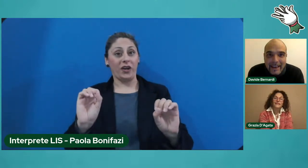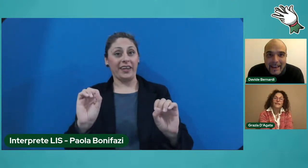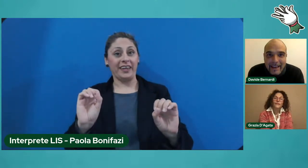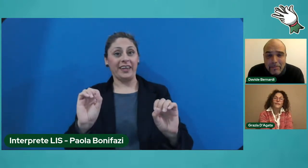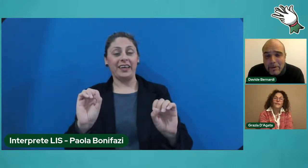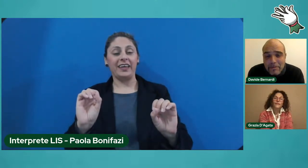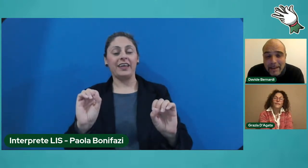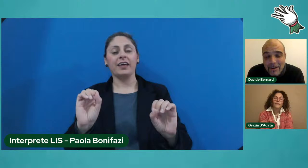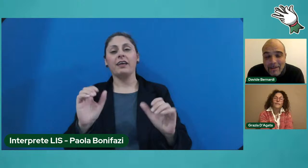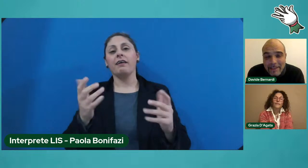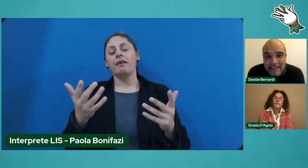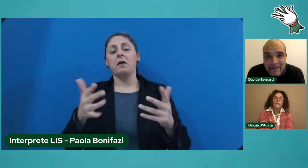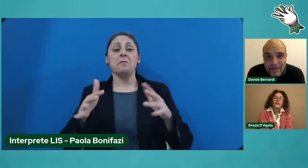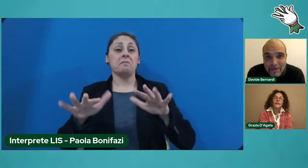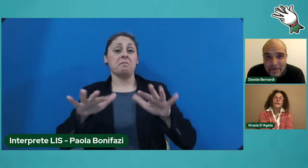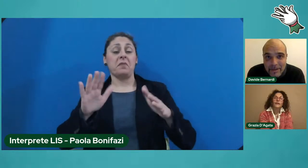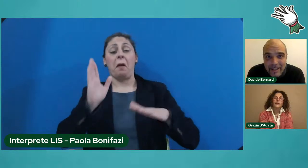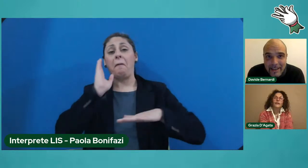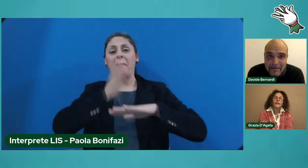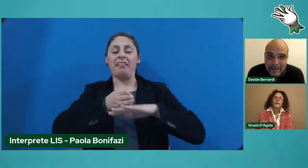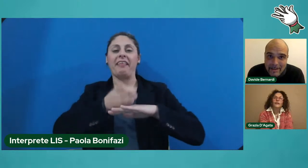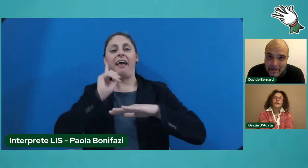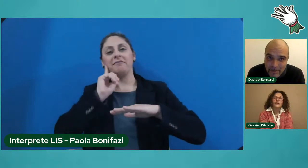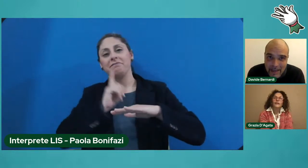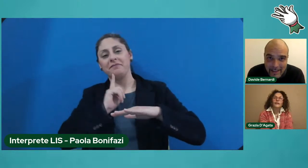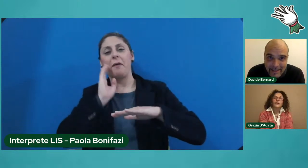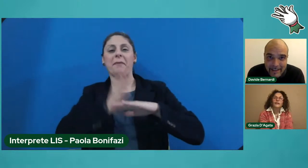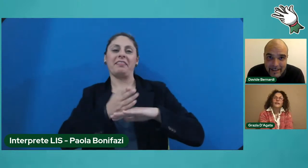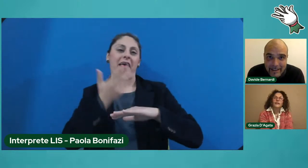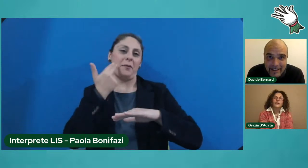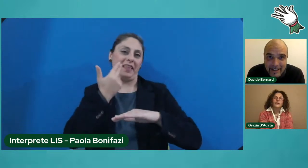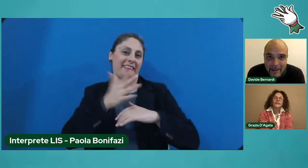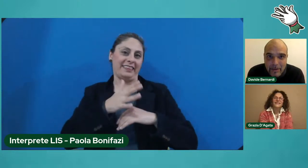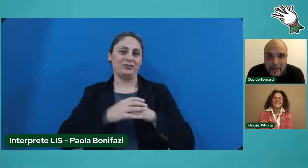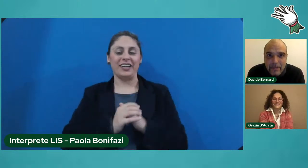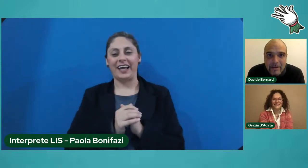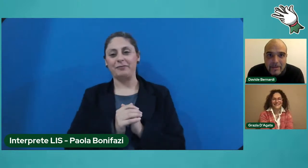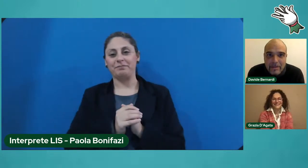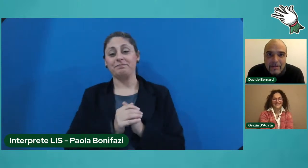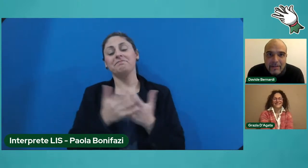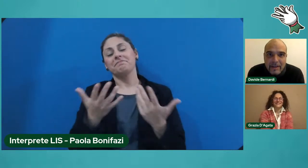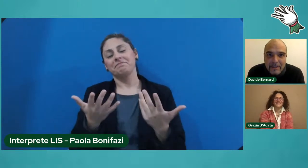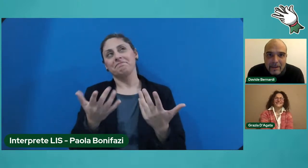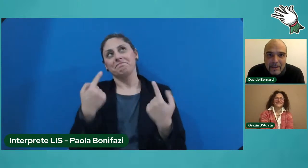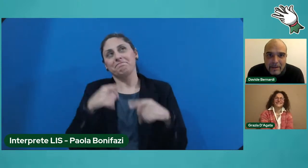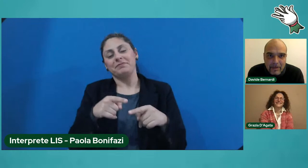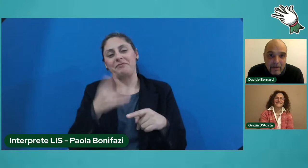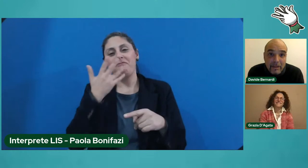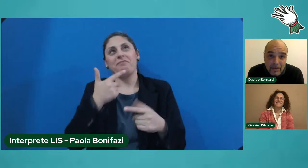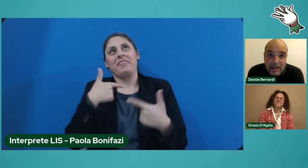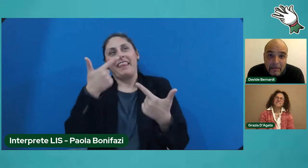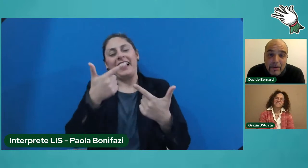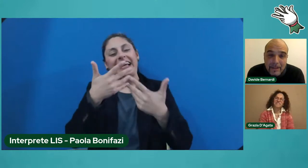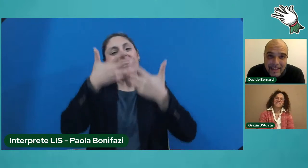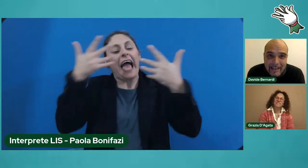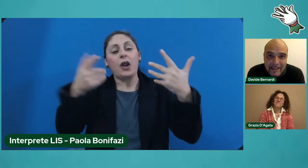e più o meno la metà sono sordi e la metà sono udenti. E quindi questo per farvi capire per noi quanto sia